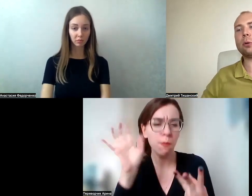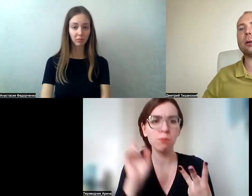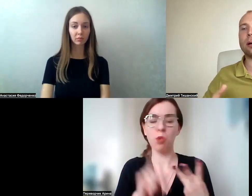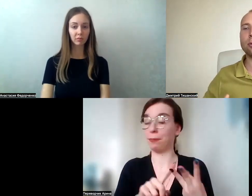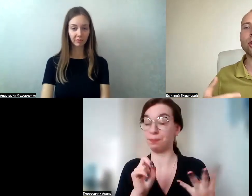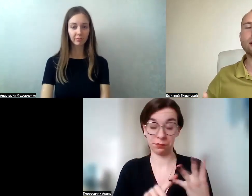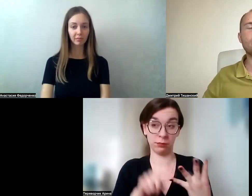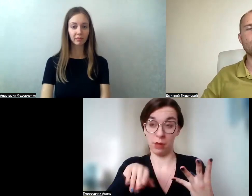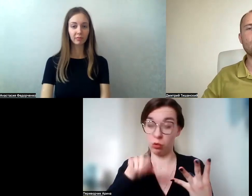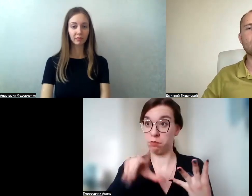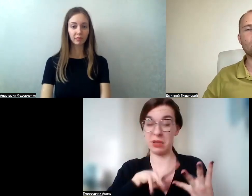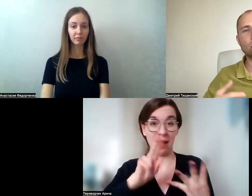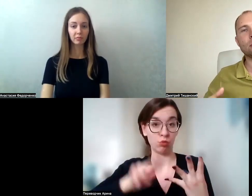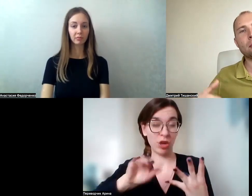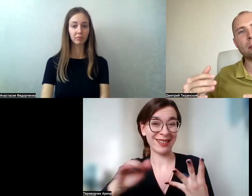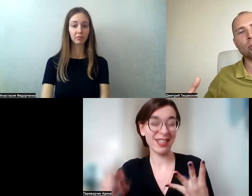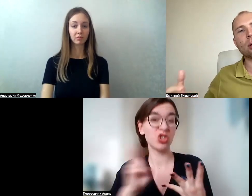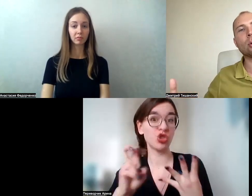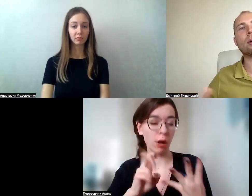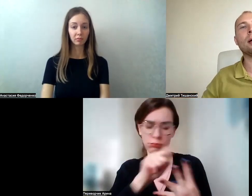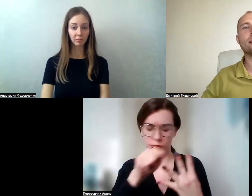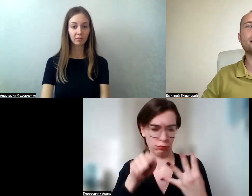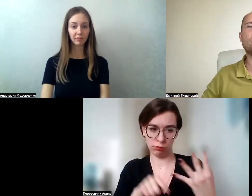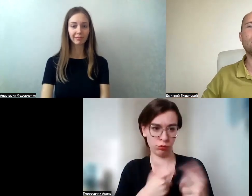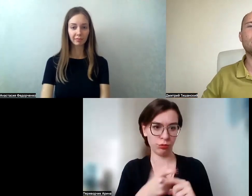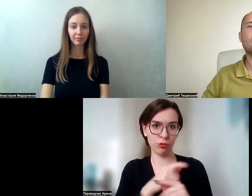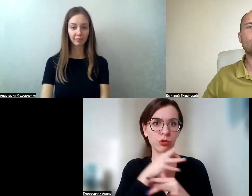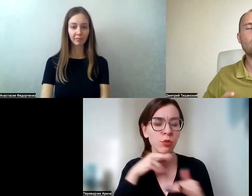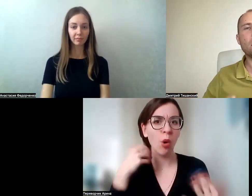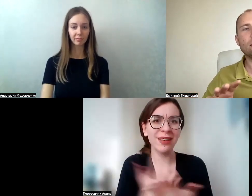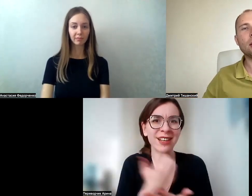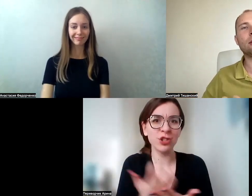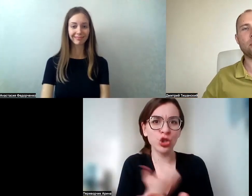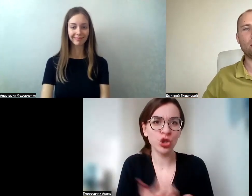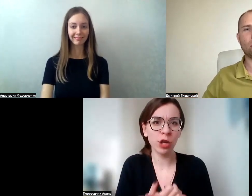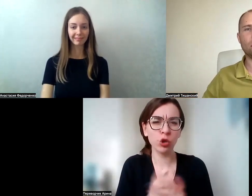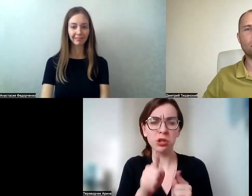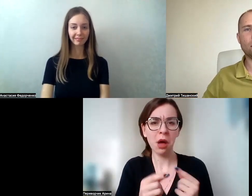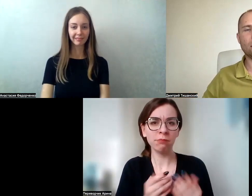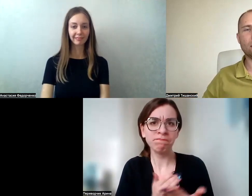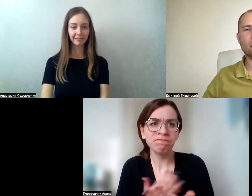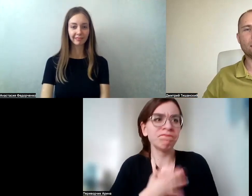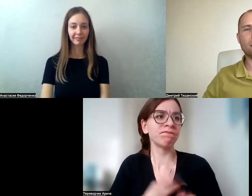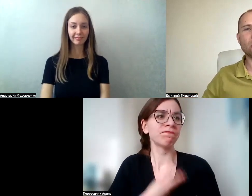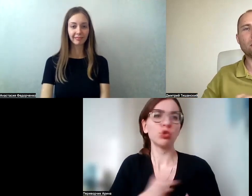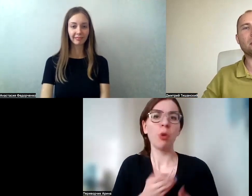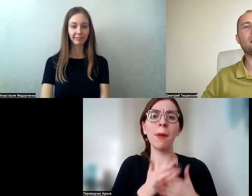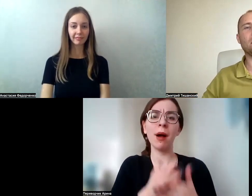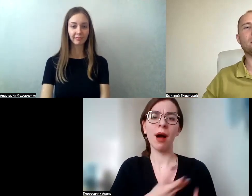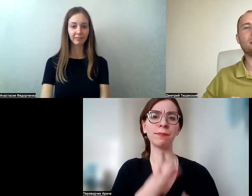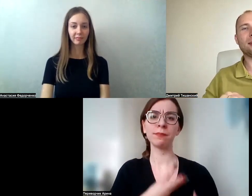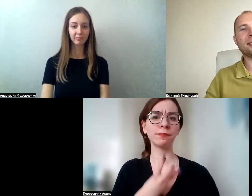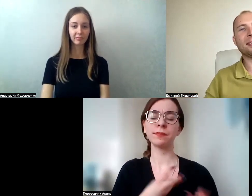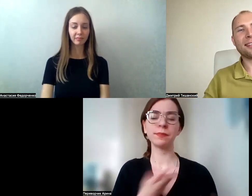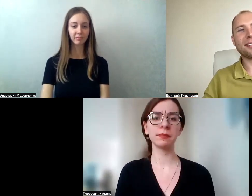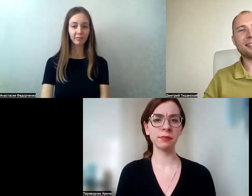ты потом обучала детей шахматам. То есть у тебя прям много-много достижений. Что тебя двигает вперед? Что тебя